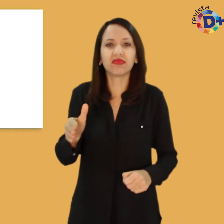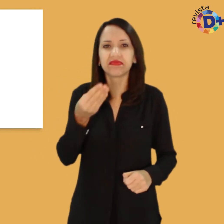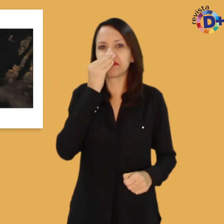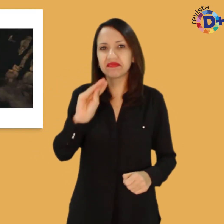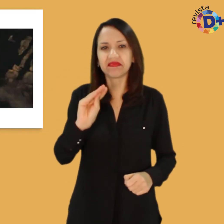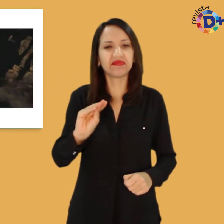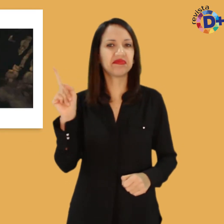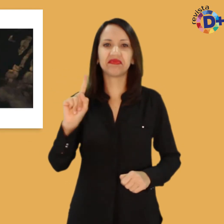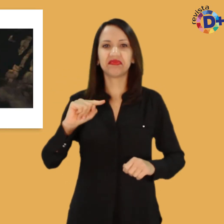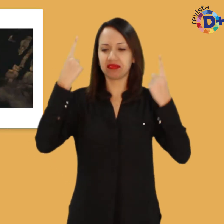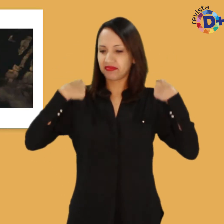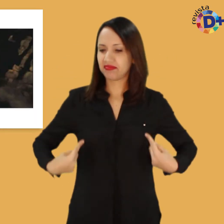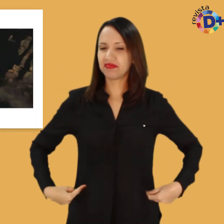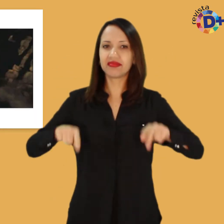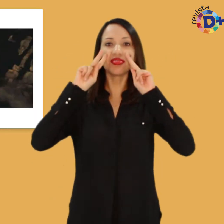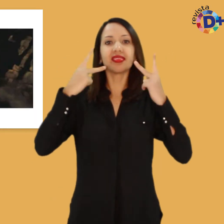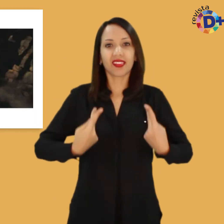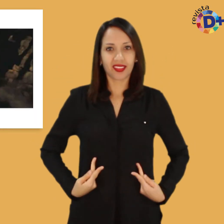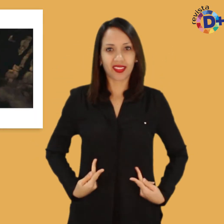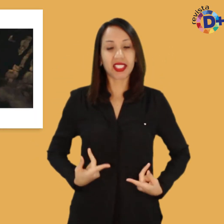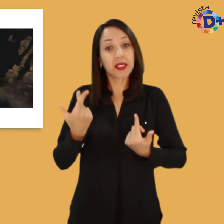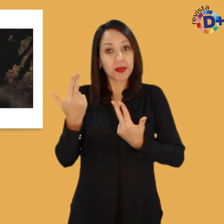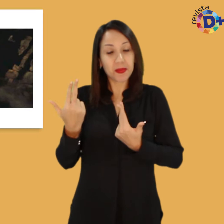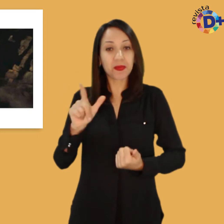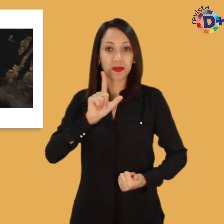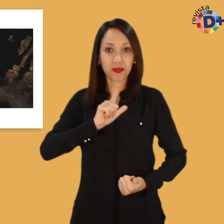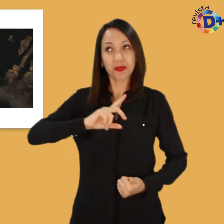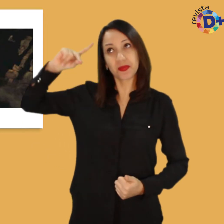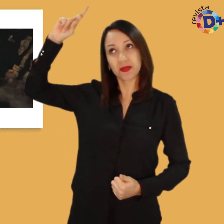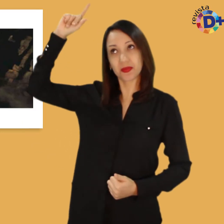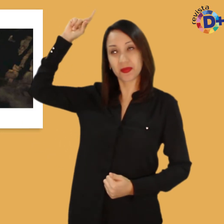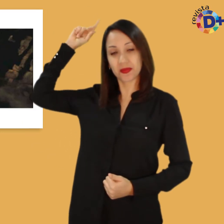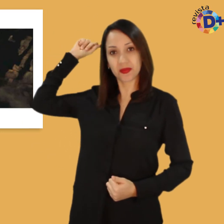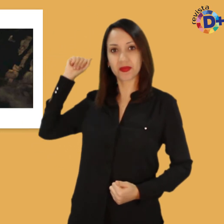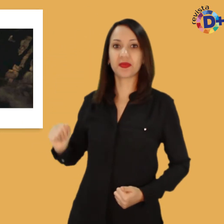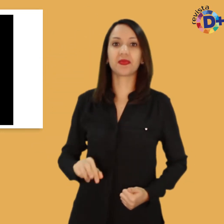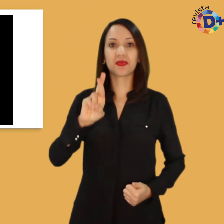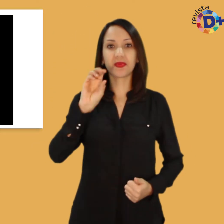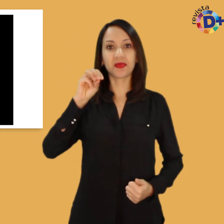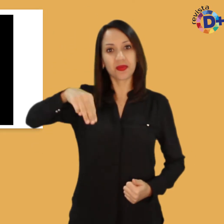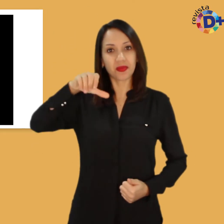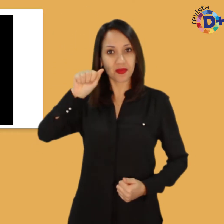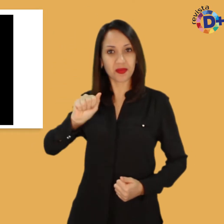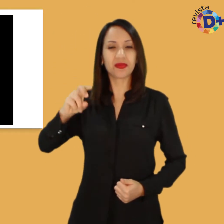humano. De modo semelhante, na Roma Antiga, a lei das 12 tábuas autorizava